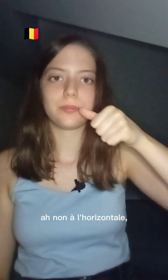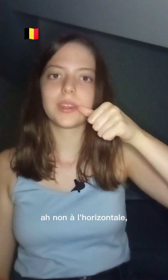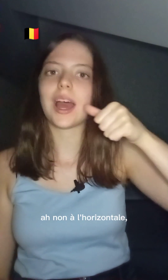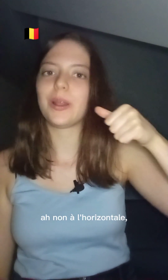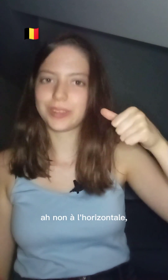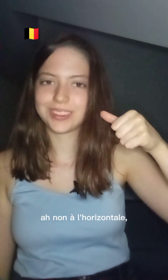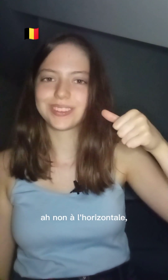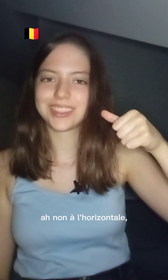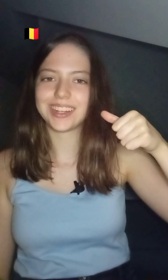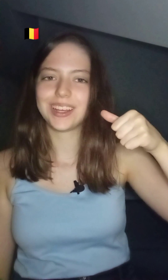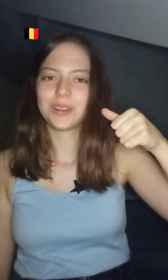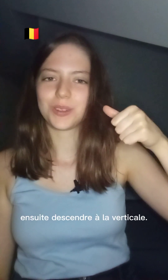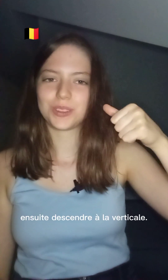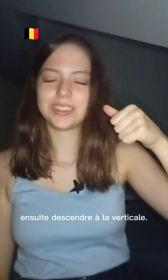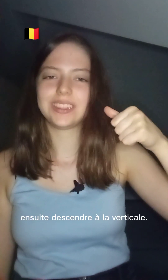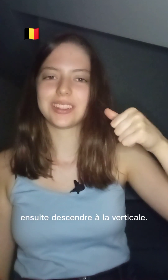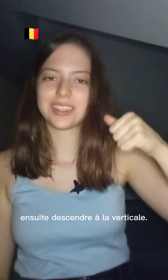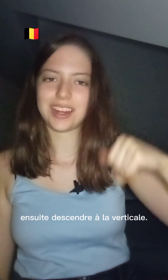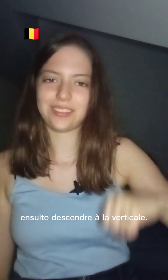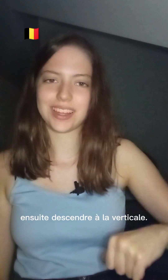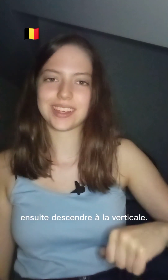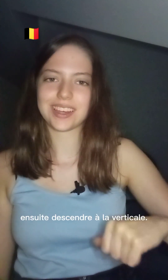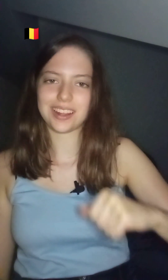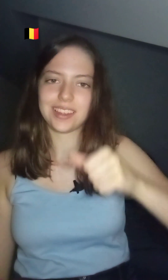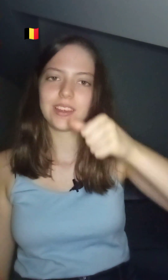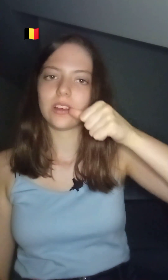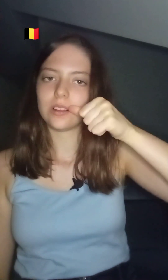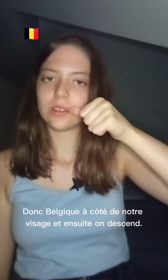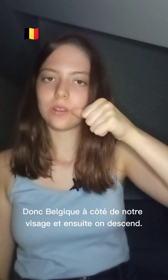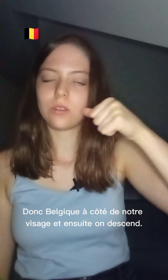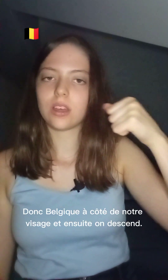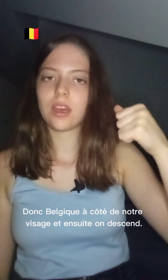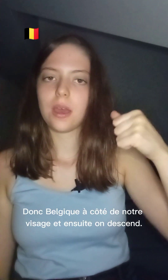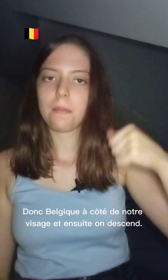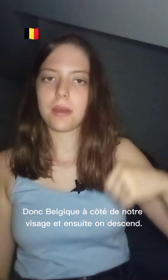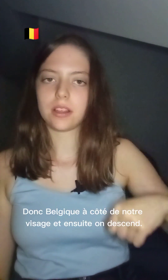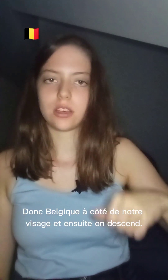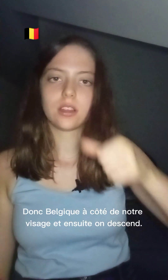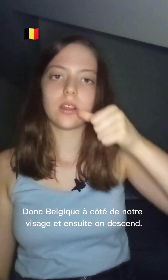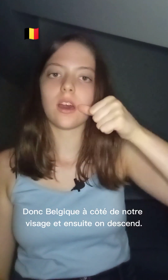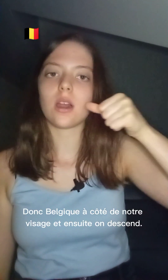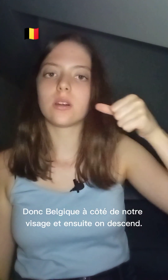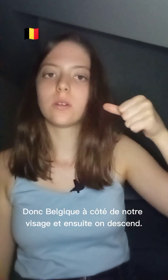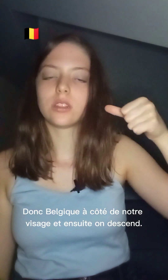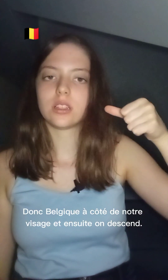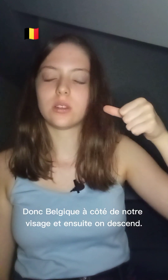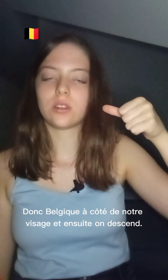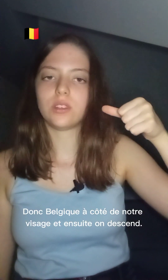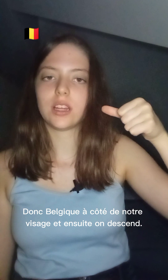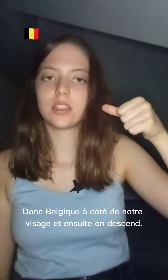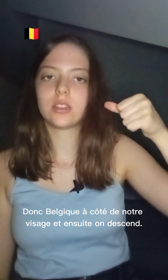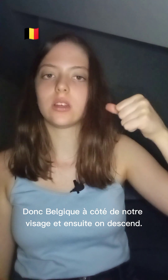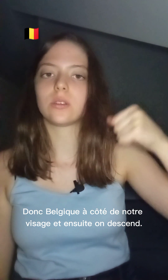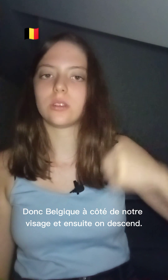à l'horizontale pour ensuite descendre à la verticale. Donc Belgique, à côté de notre visage et ensuite on